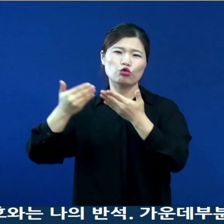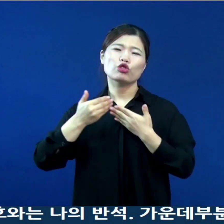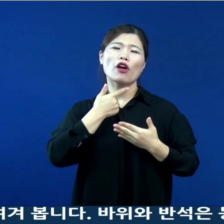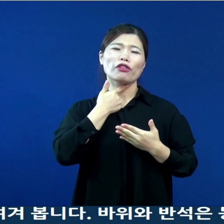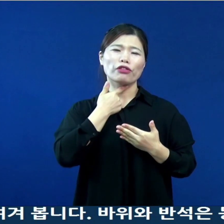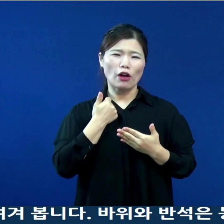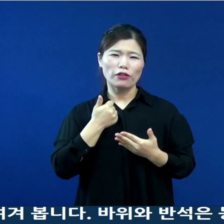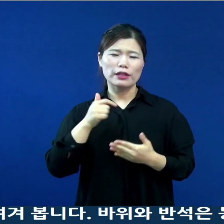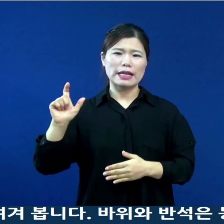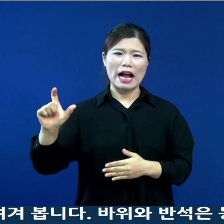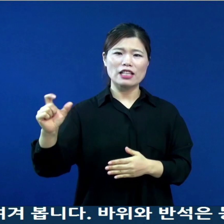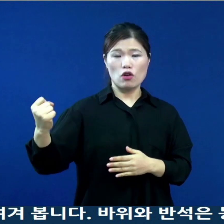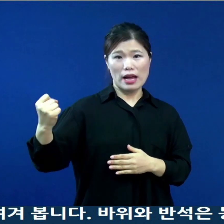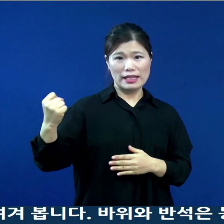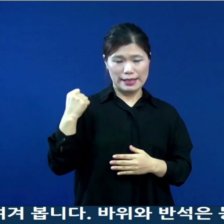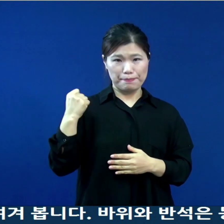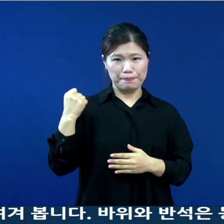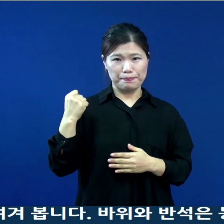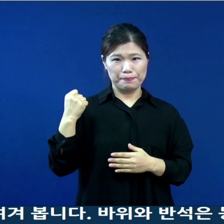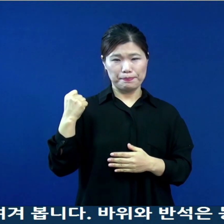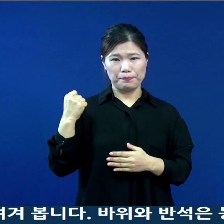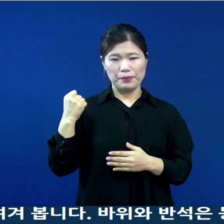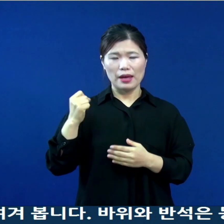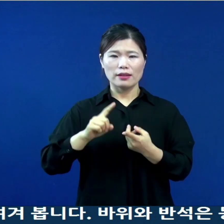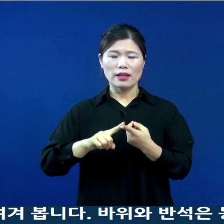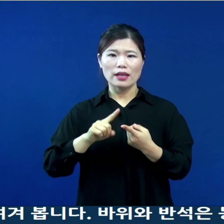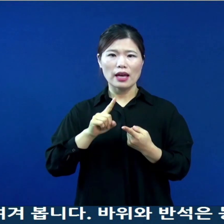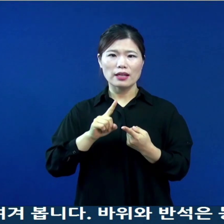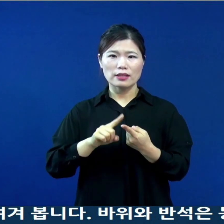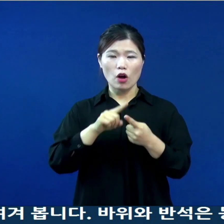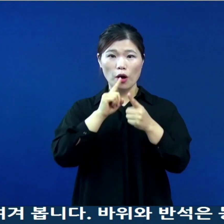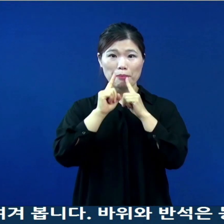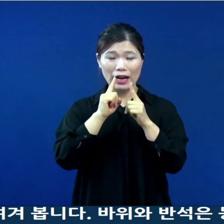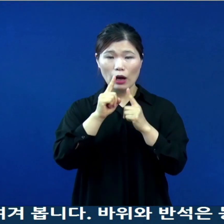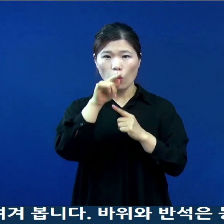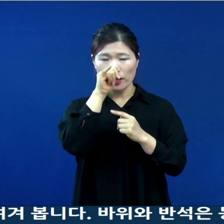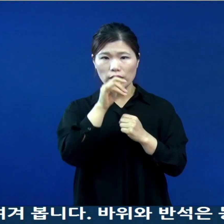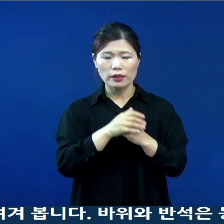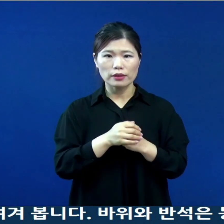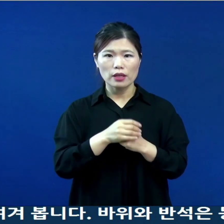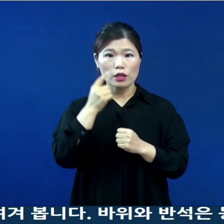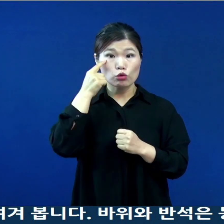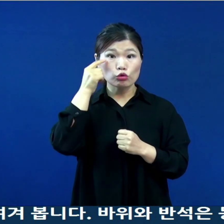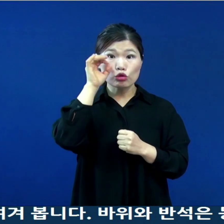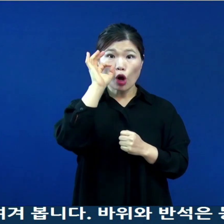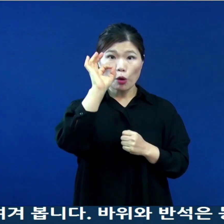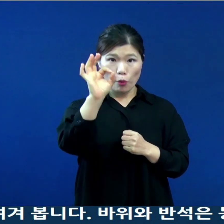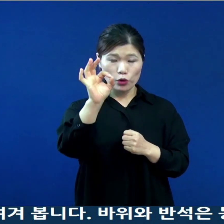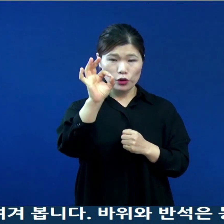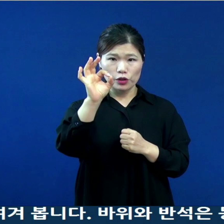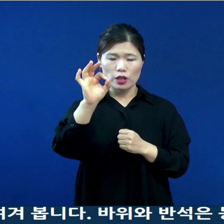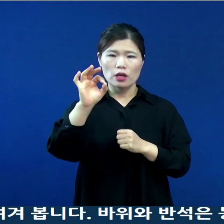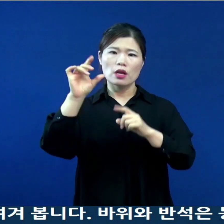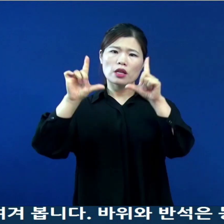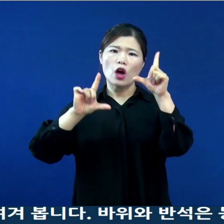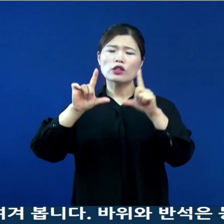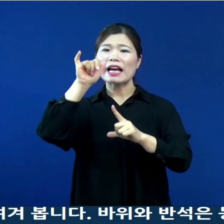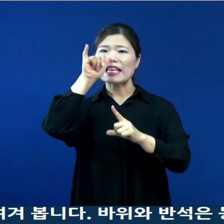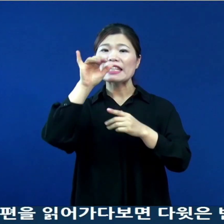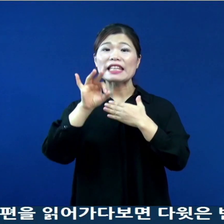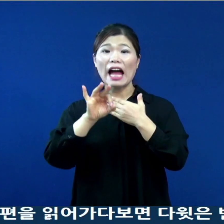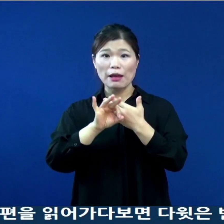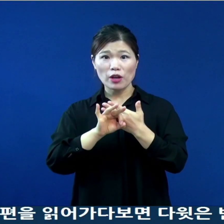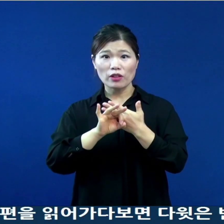그 강력한 힘을 상징하는 하나의 눈으로 볼 수 있는 이 형상이 있다면